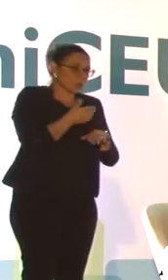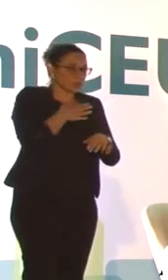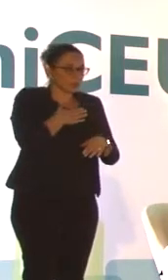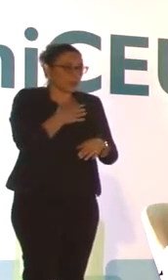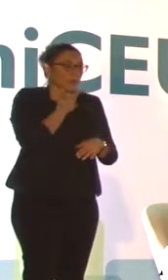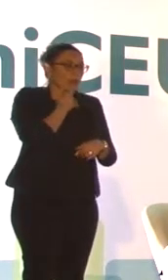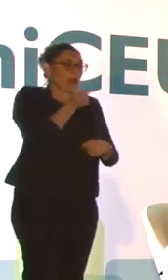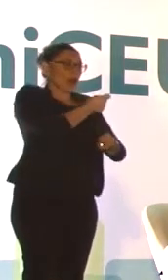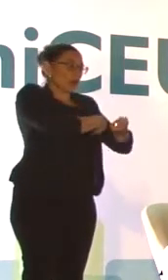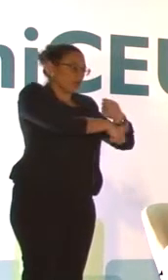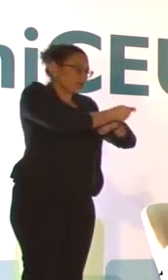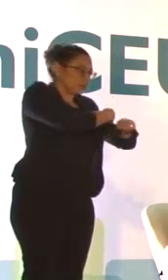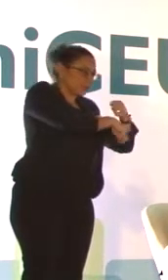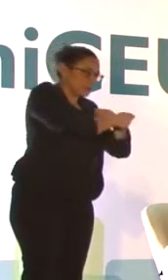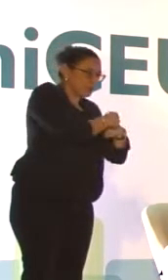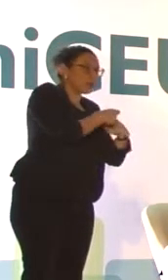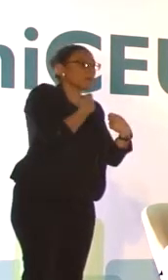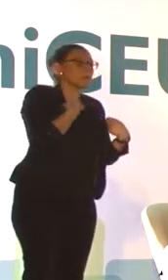ter,